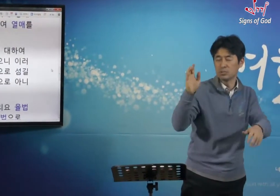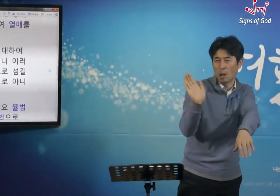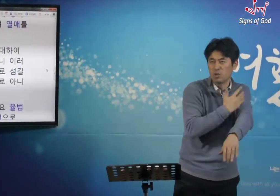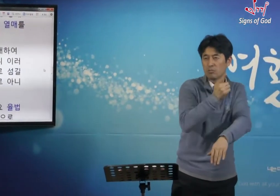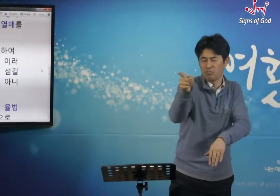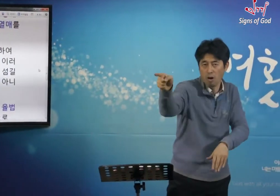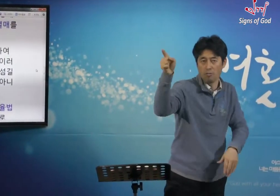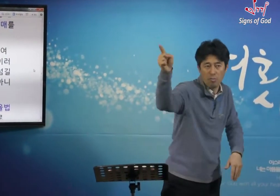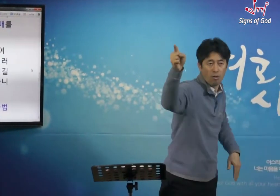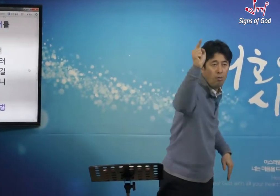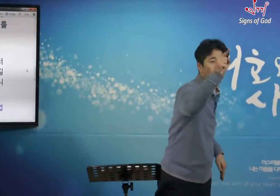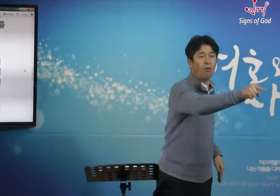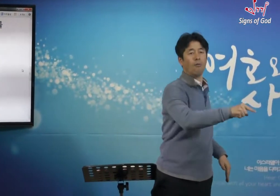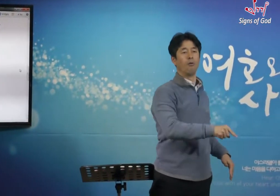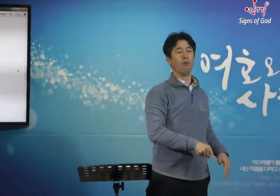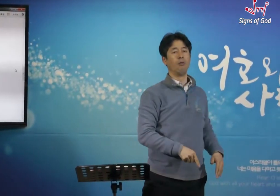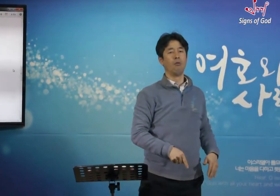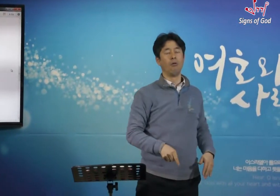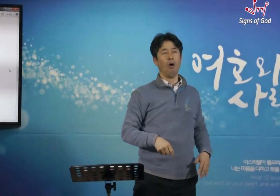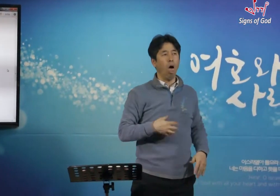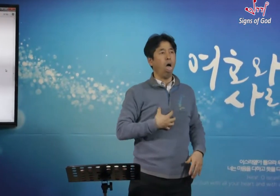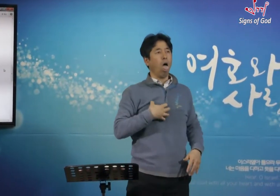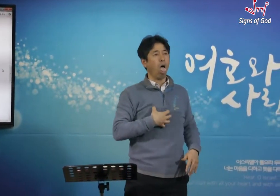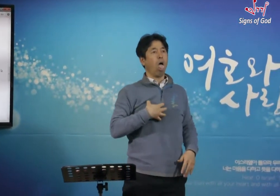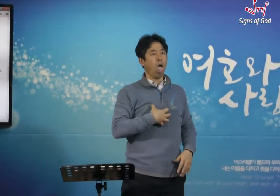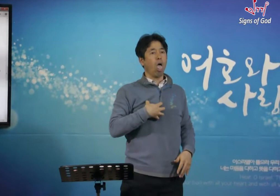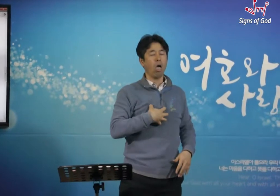협회 가운데 많이 있다는 것이죠. 잘못했다, 이것은 잘못했다, 이거는